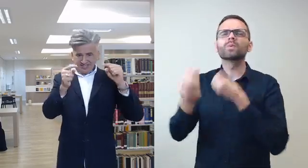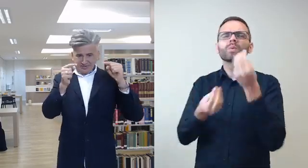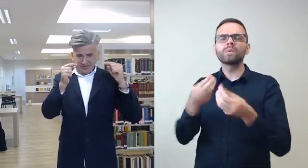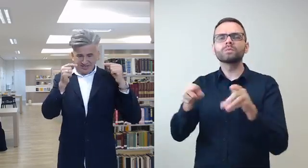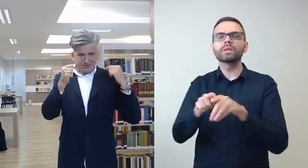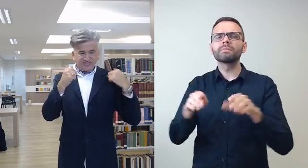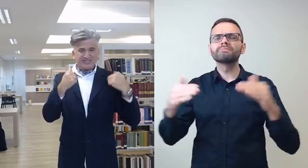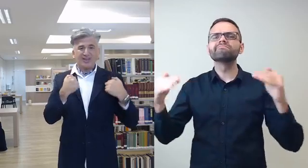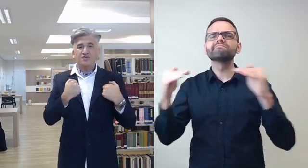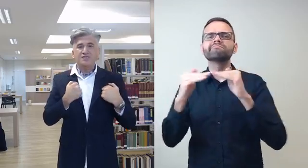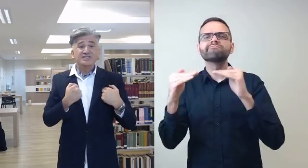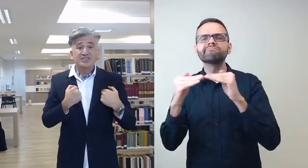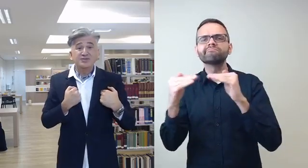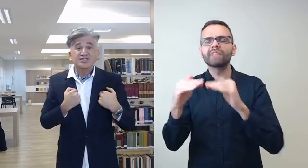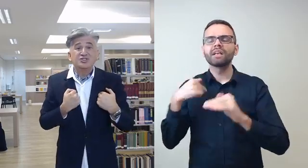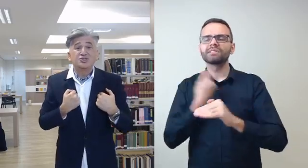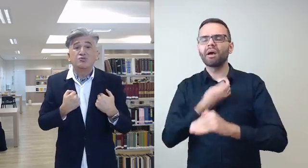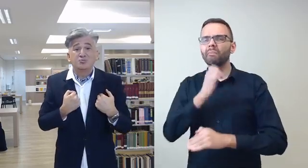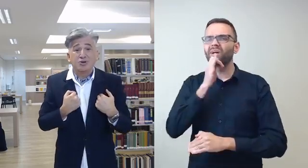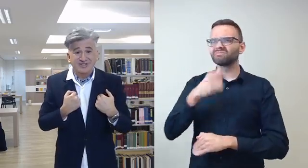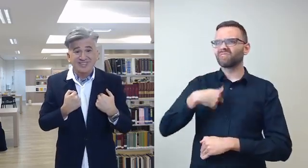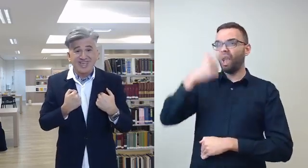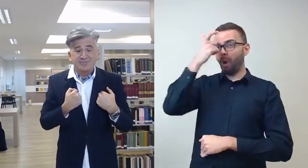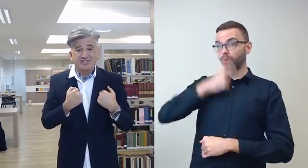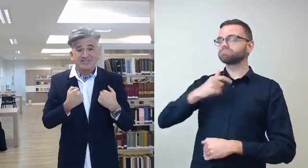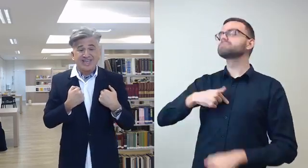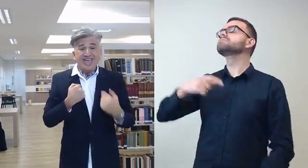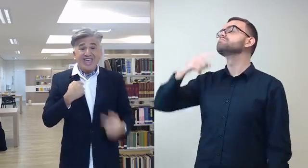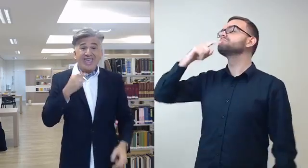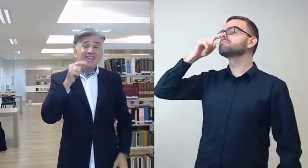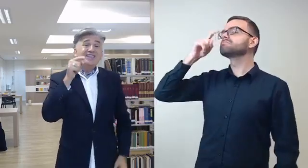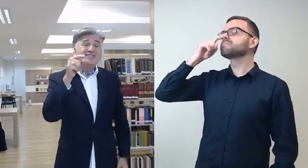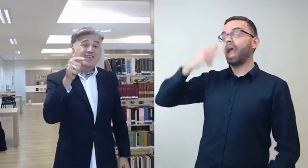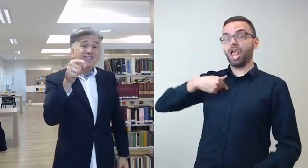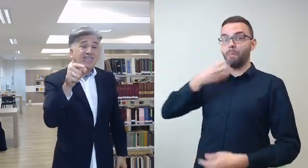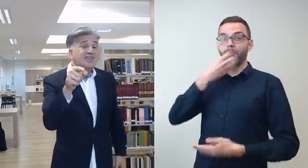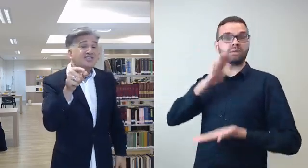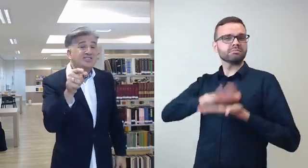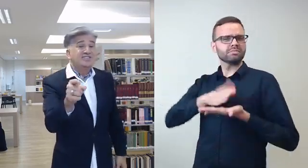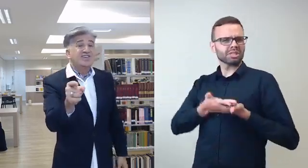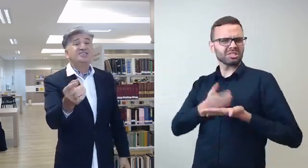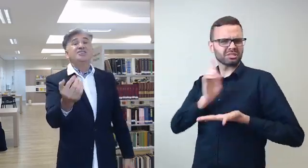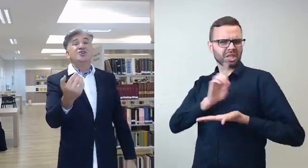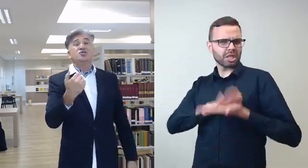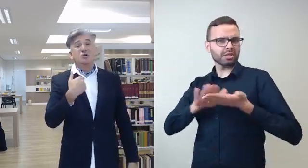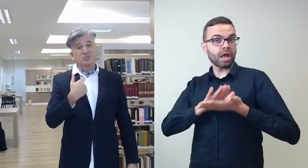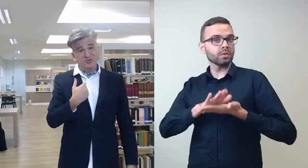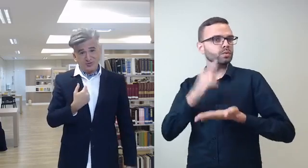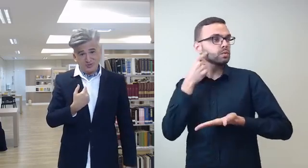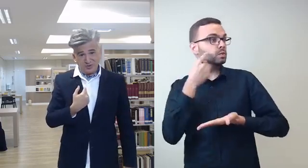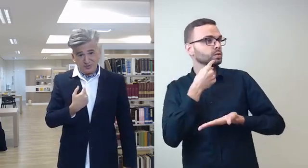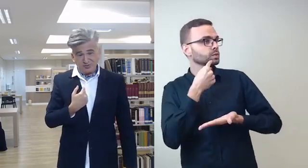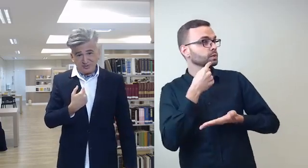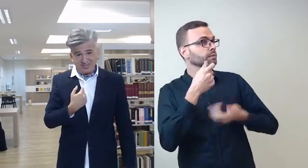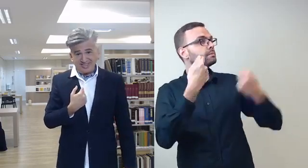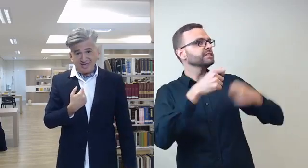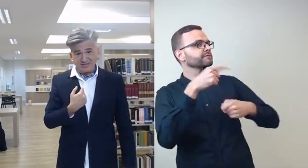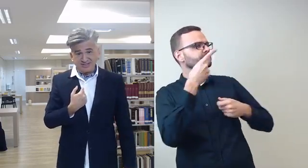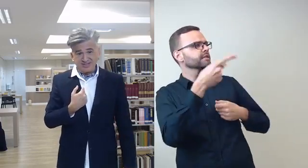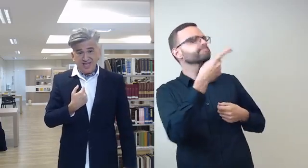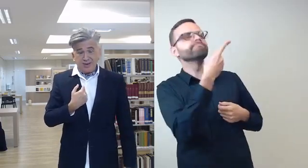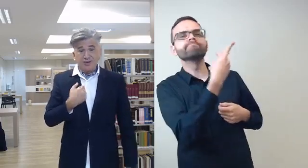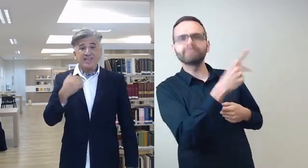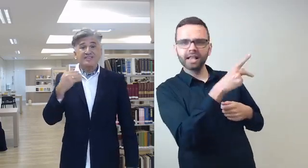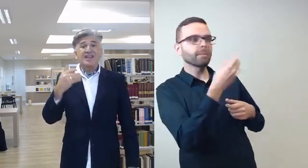que temos que estar convencidos de que somos bons intérpretes. Eles é que têm que dizer se nós somos ou não somos bons